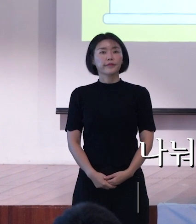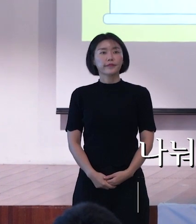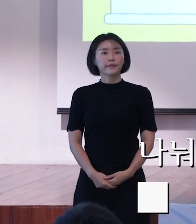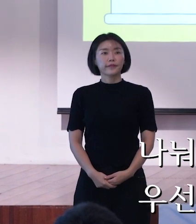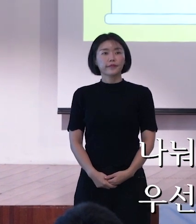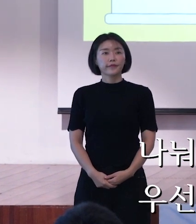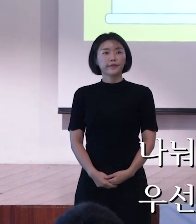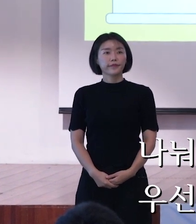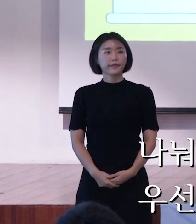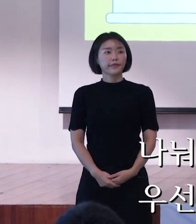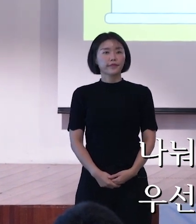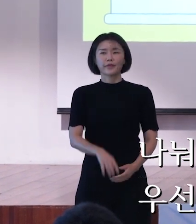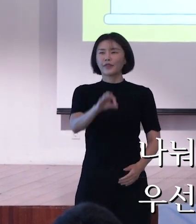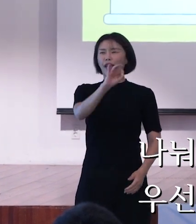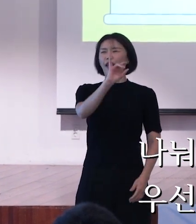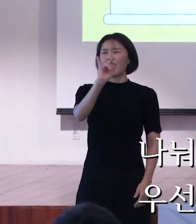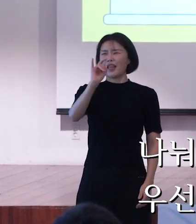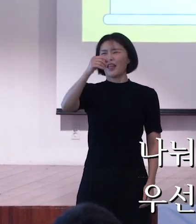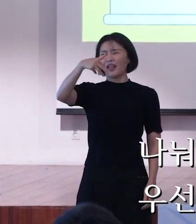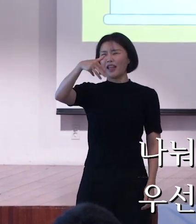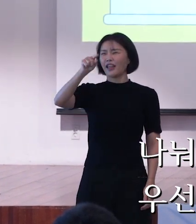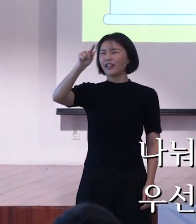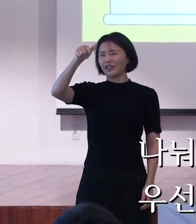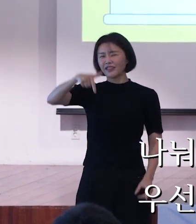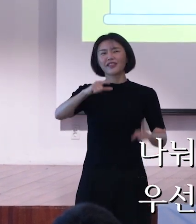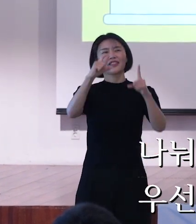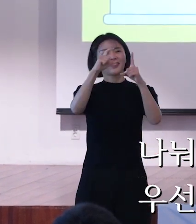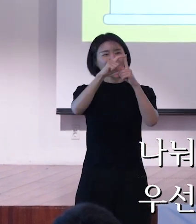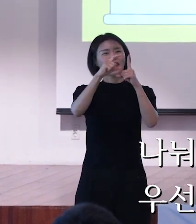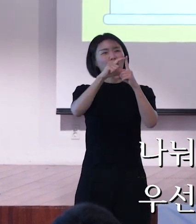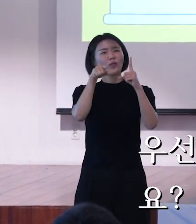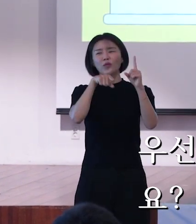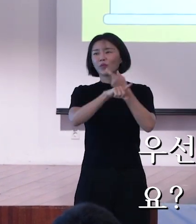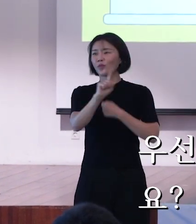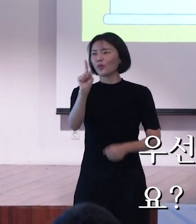우선 저희 그런 애착이란 무엇일까요?